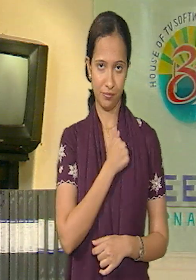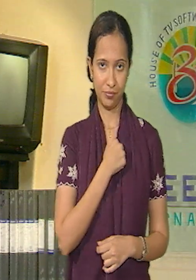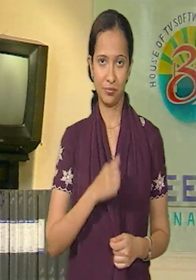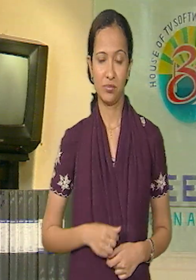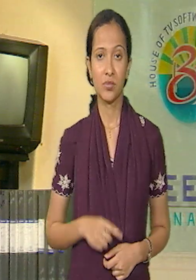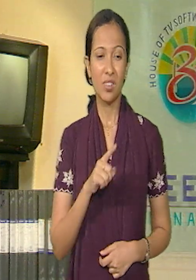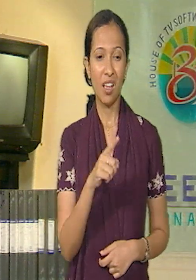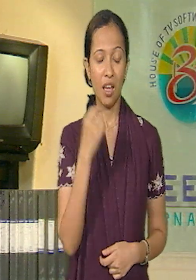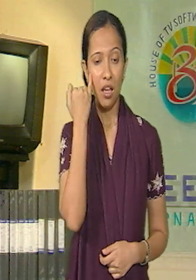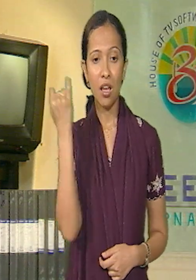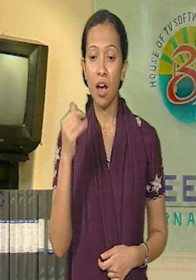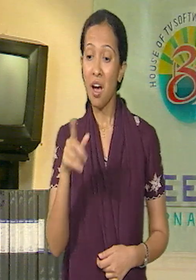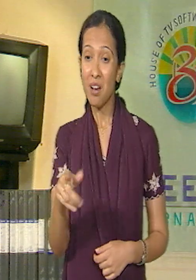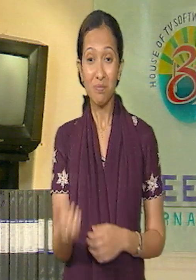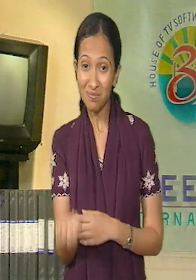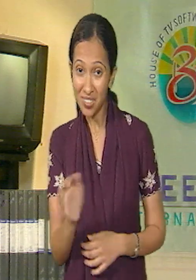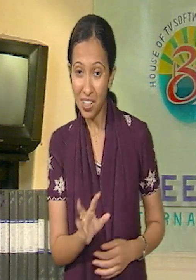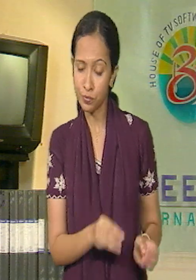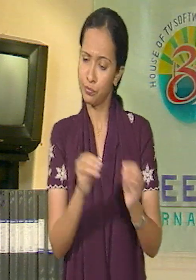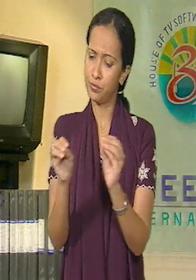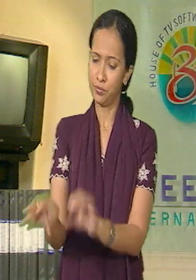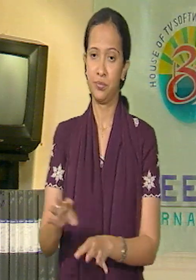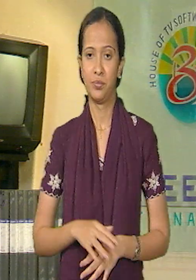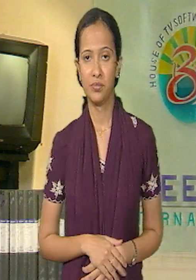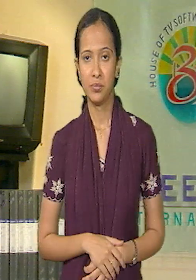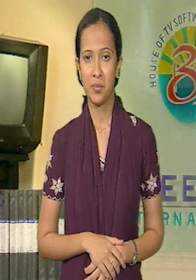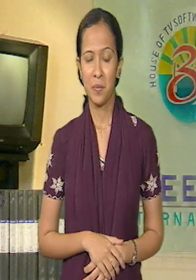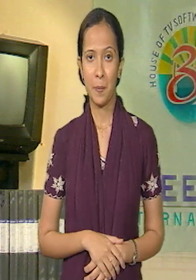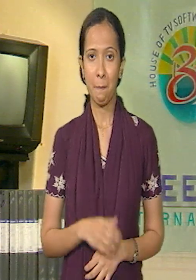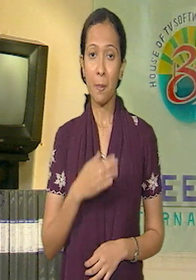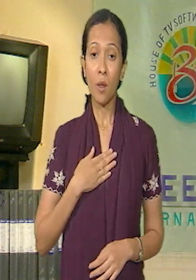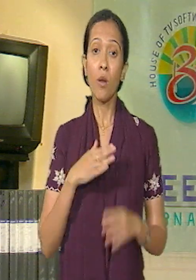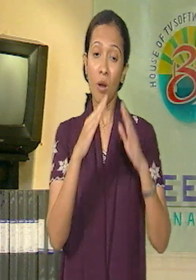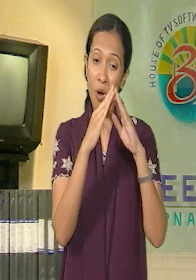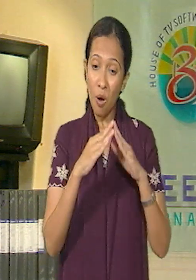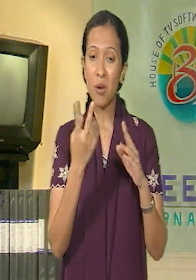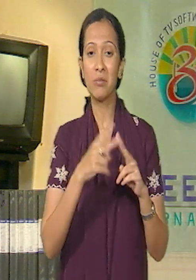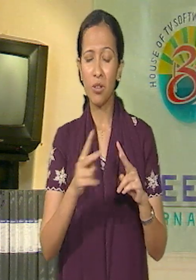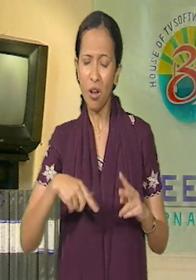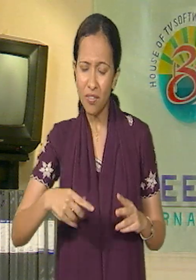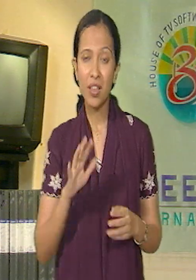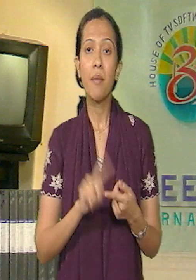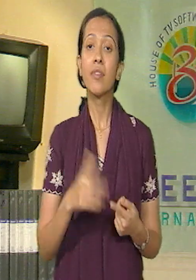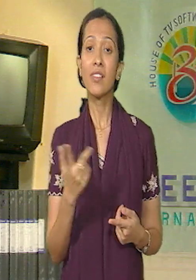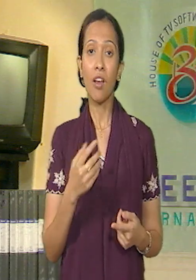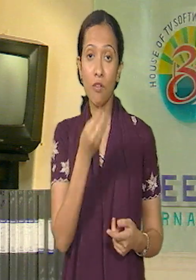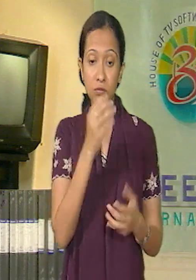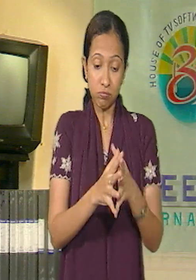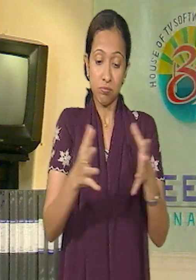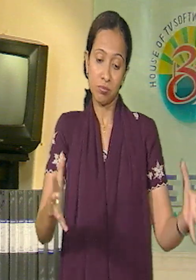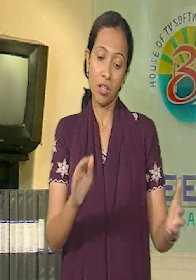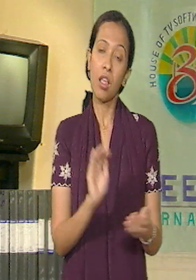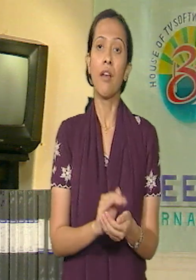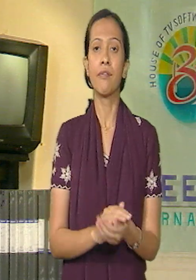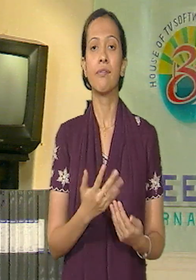शक्तिमान, ऐसा कर ये खाना जो नीचे भिखारी है ना उसको दे। दोस्तों हमारे घरों में अक्सर कई बार ऐसा होता है कि हमारा बहुत सा